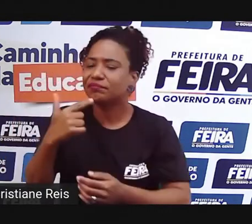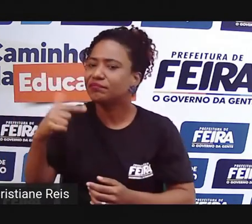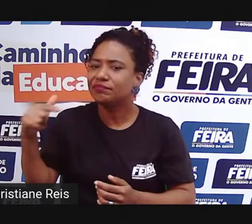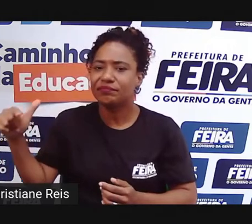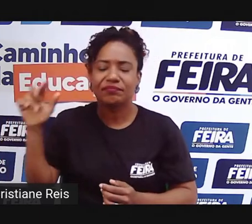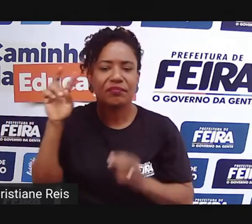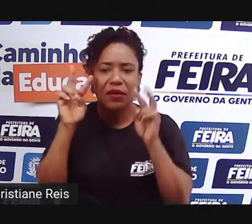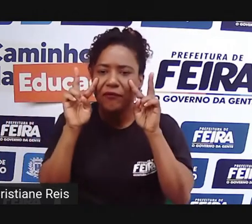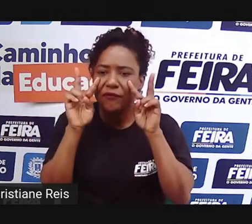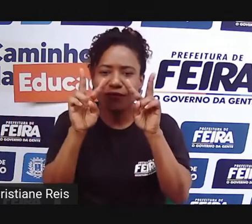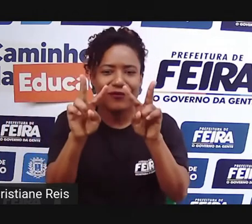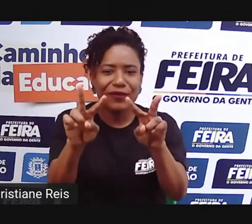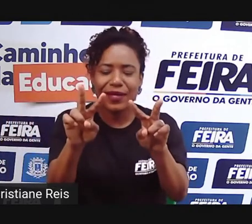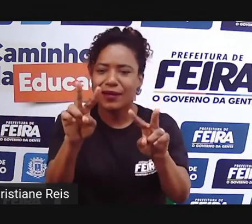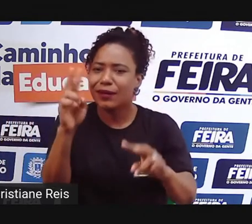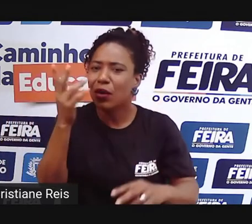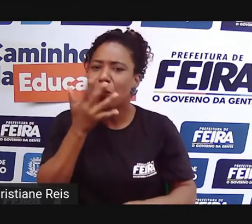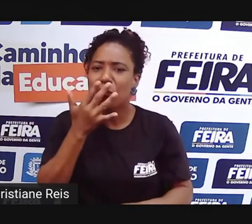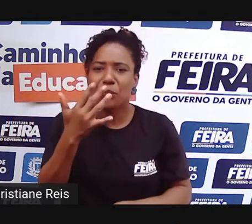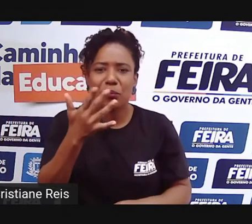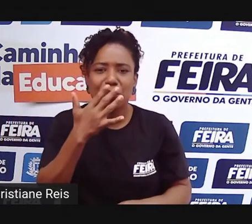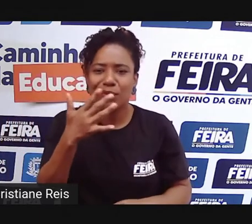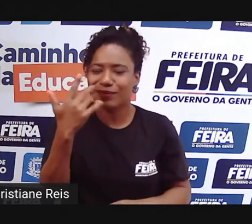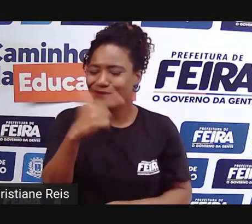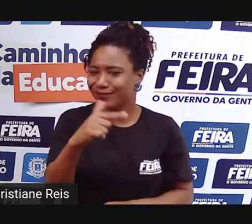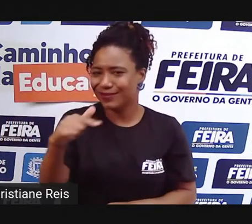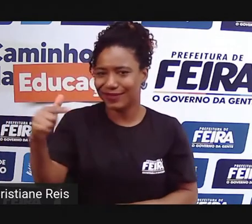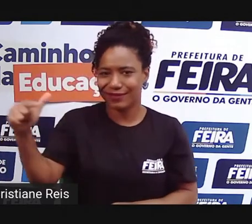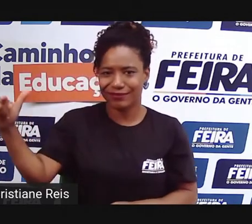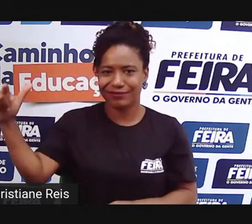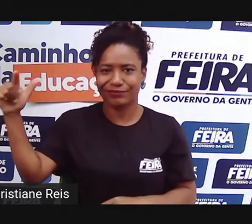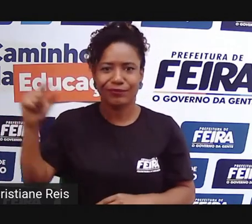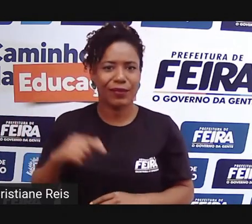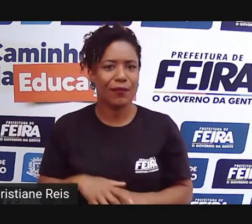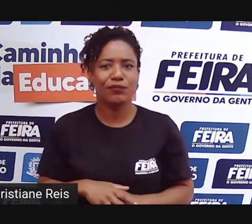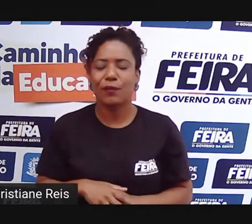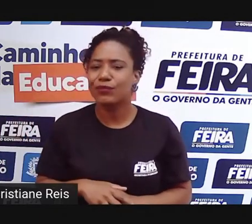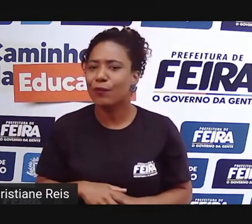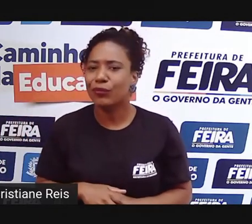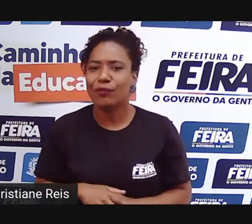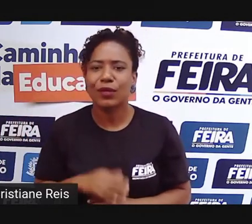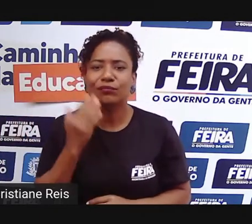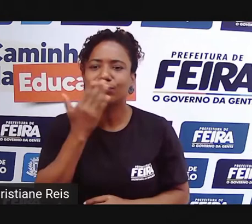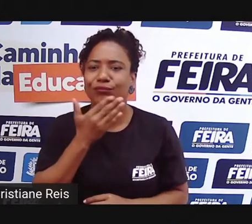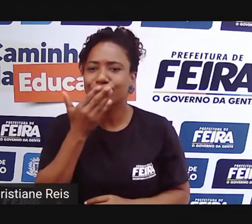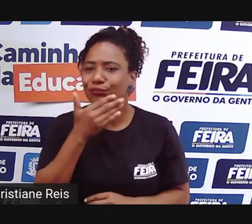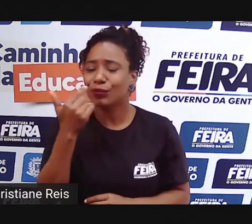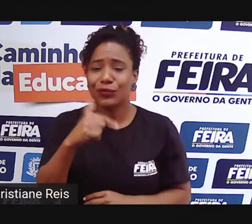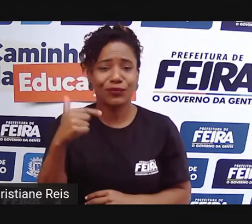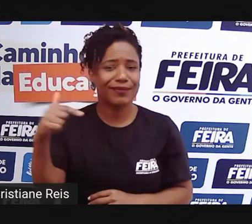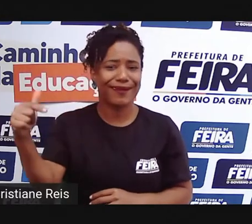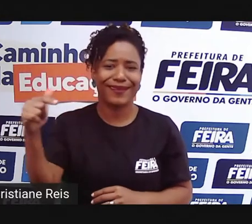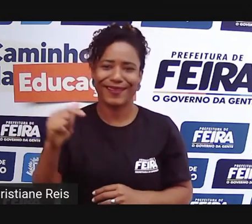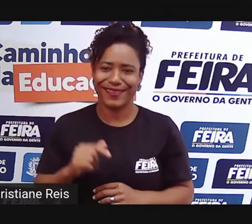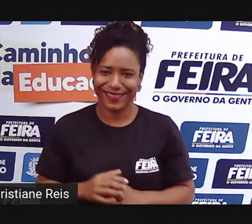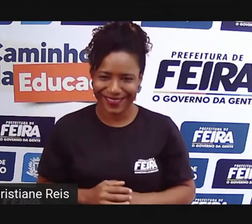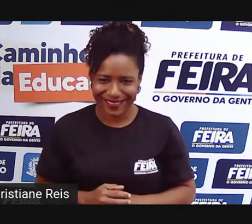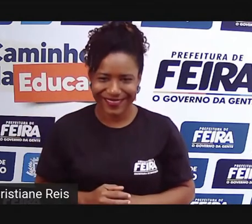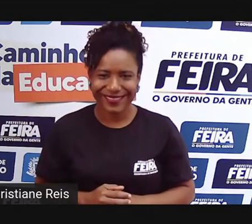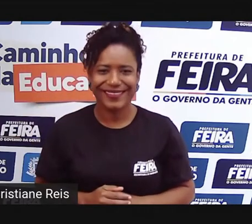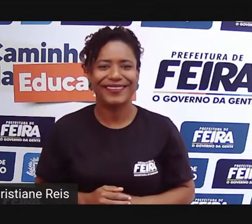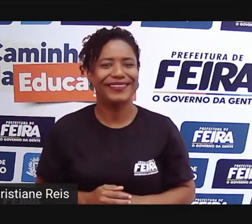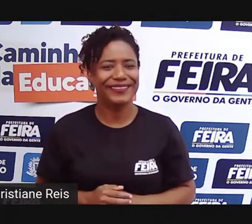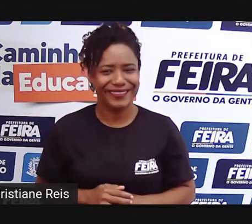consegue ver a cor do ar. E a gente não consegue sentir o gosto do ar.